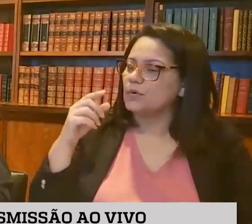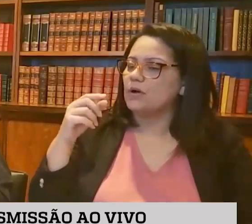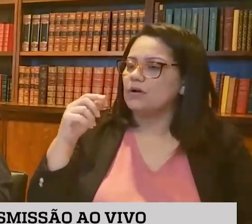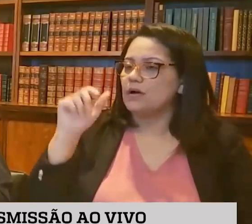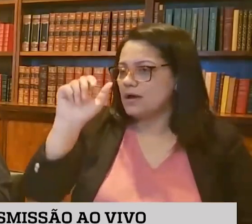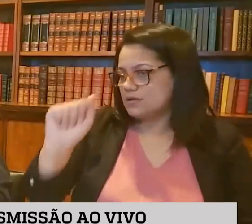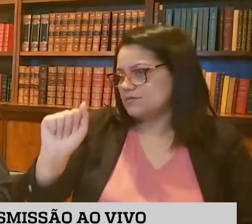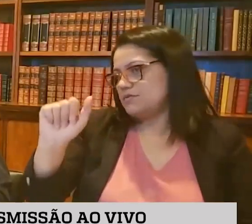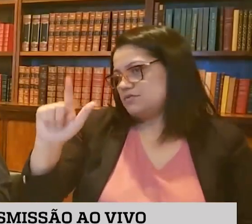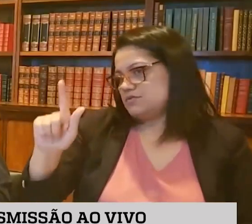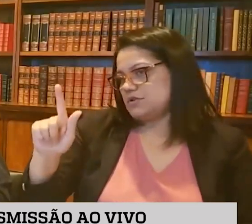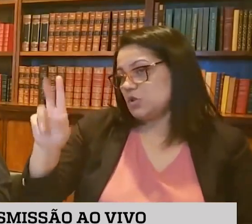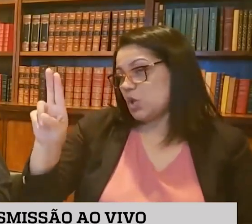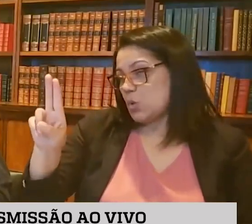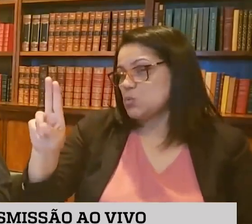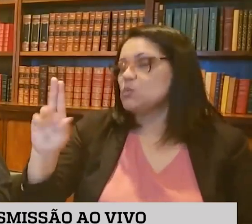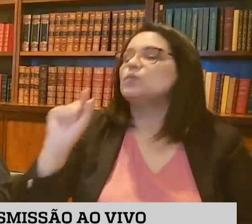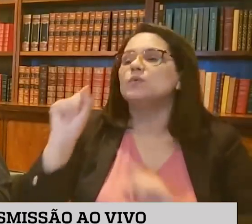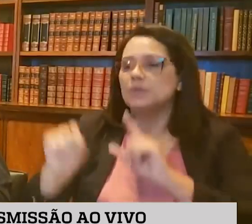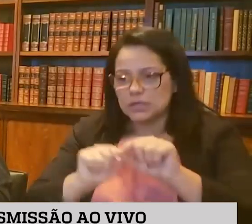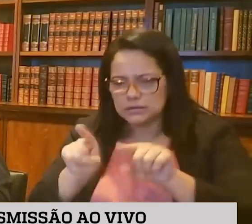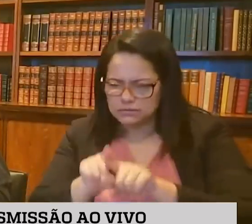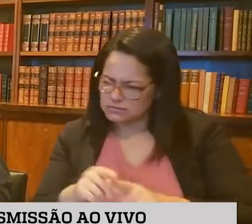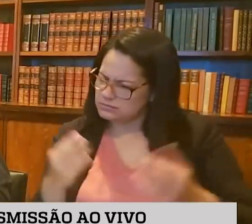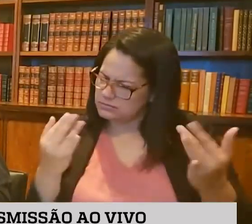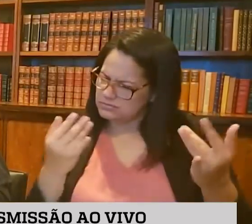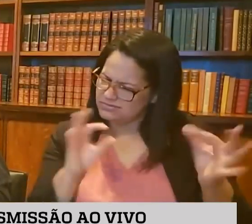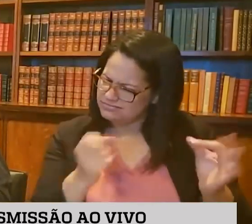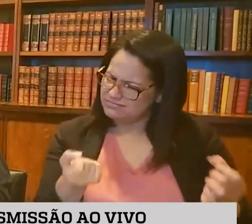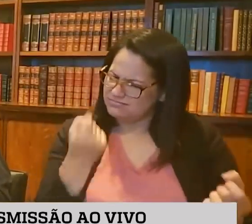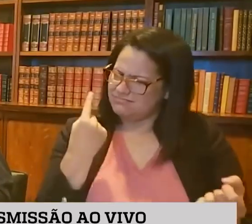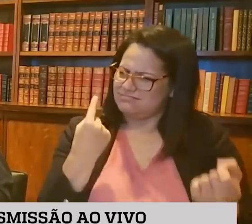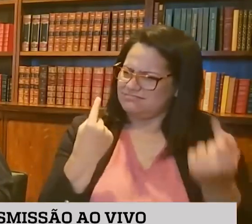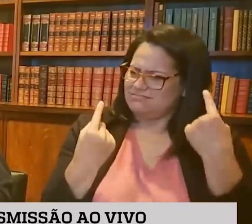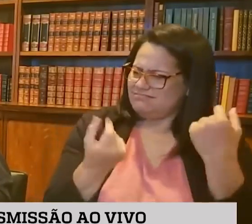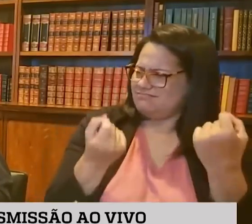União. Tem muita coisa esquisita nesse inquérito, né?